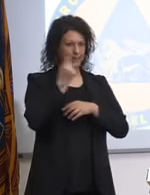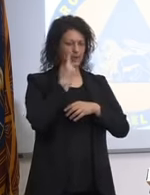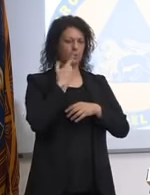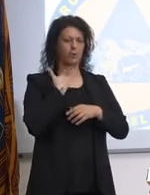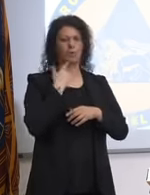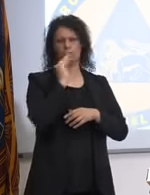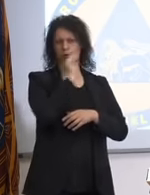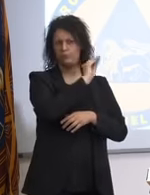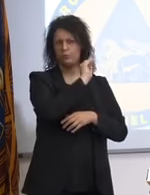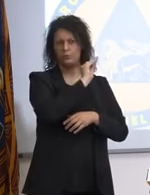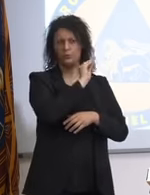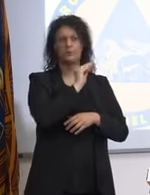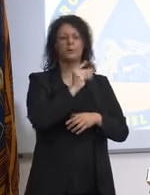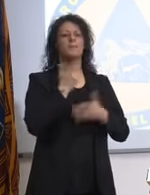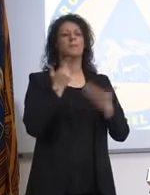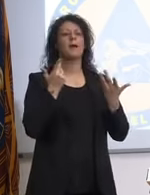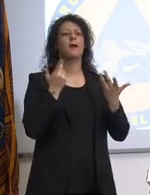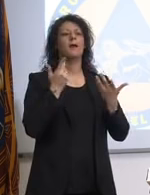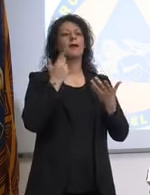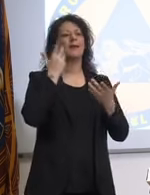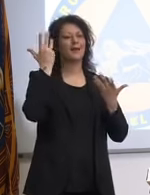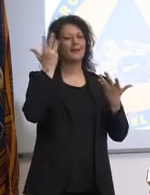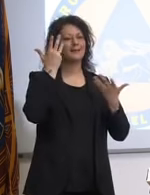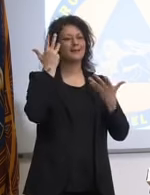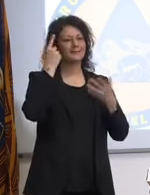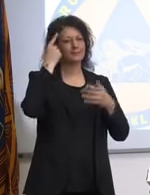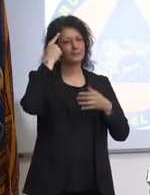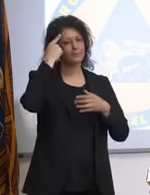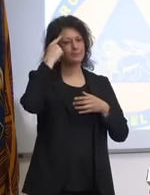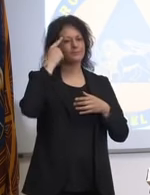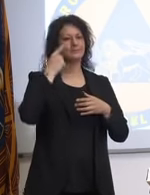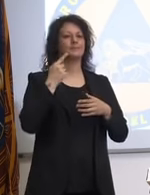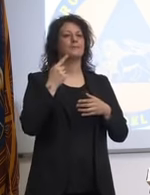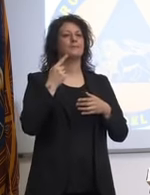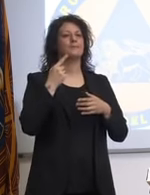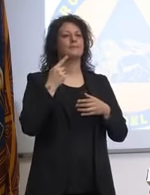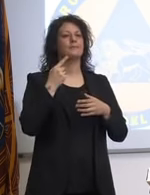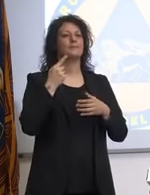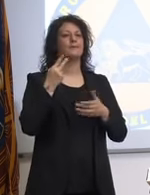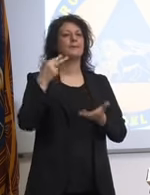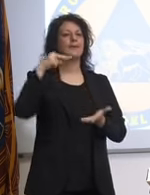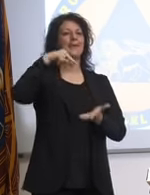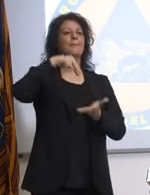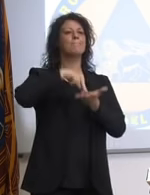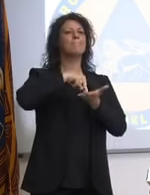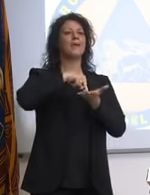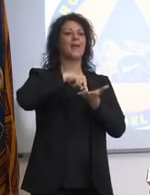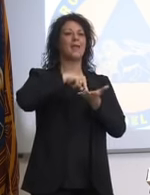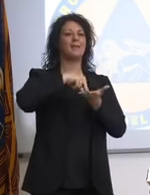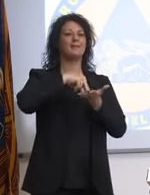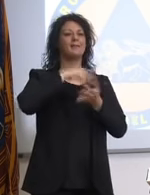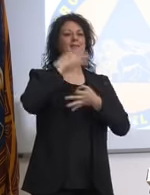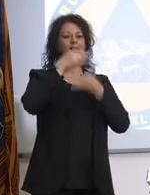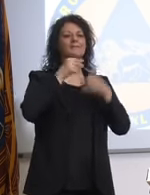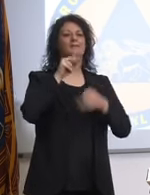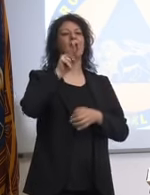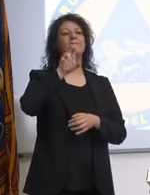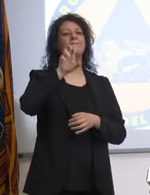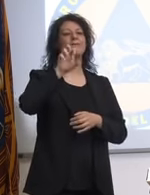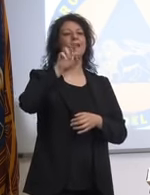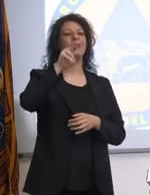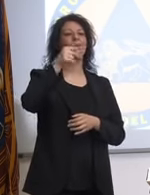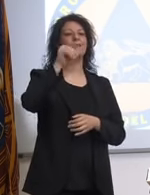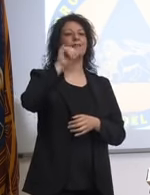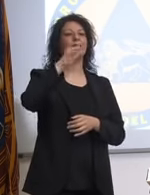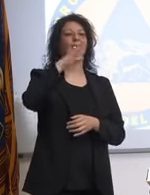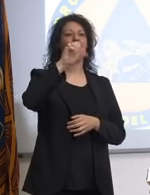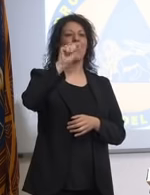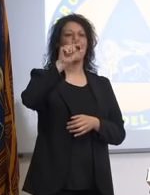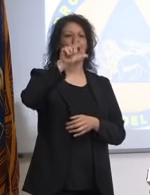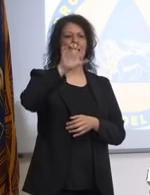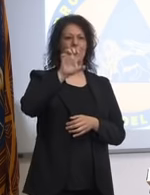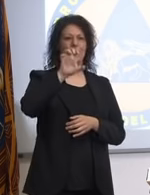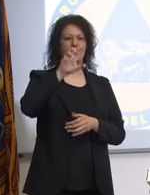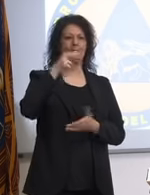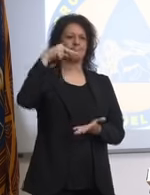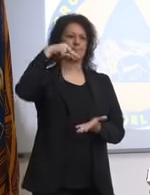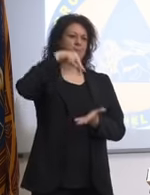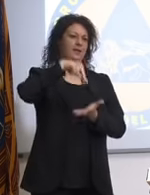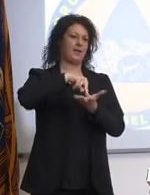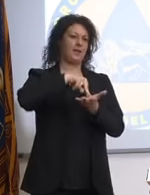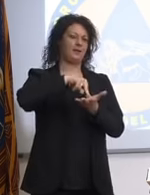seduta che viene considerata la postazione in piedi, no? Cioè, questo è. Dopodiché, per spiegarvi bene tecnicamente la lettura